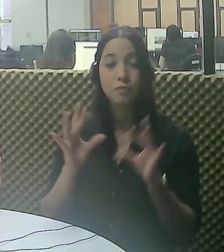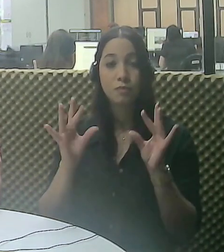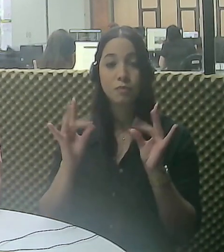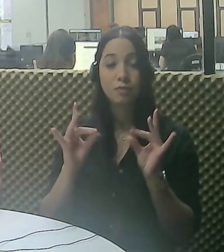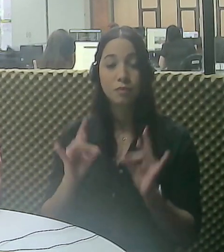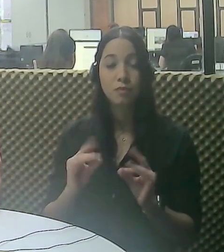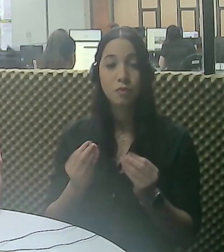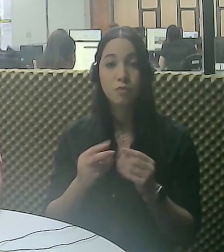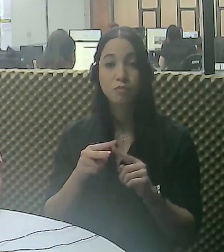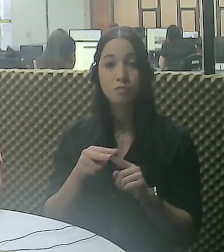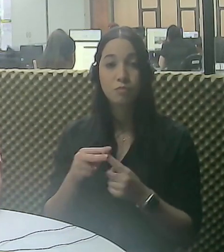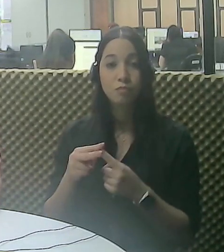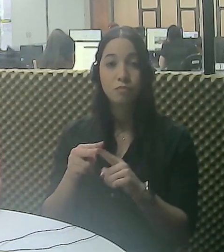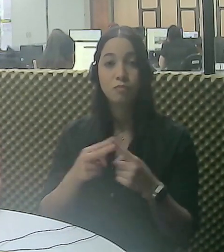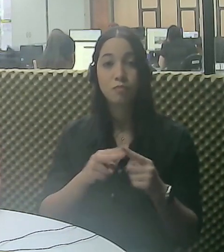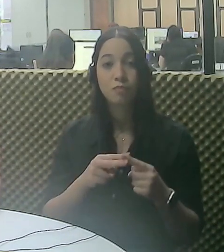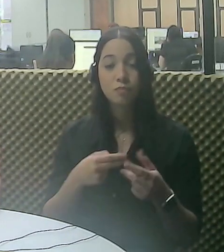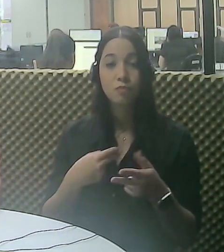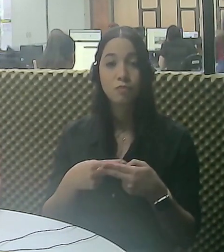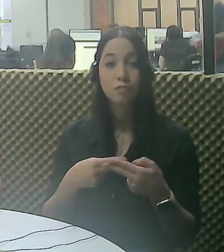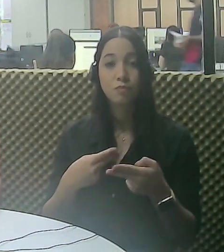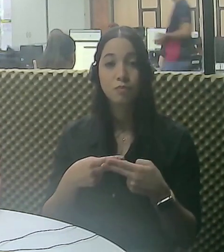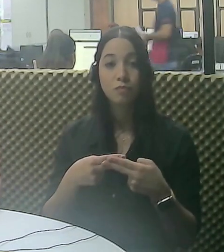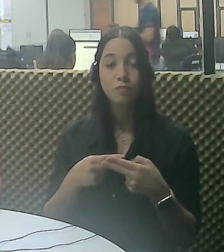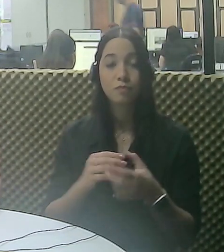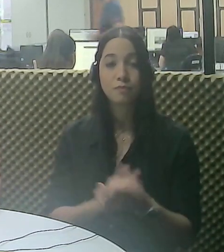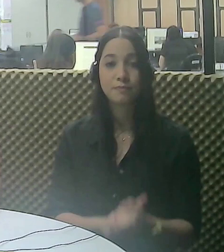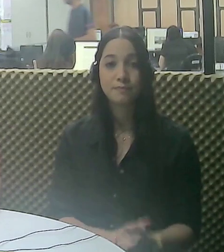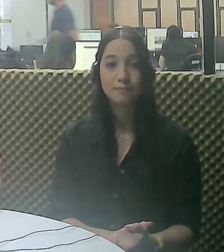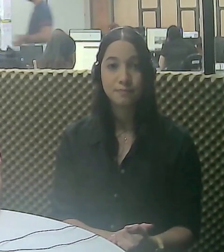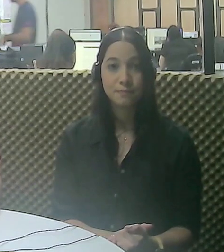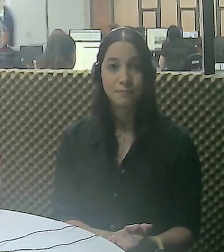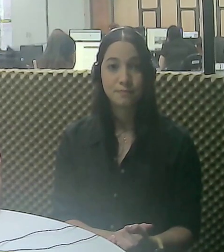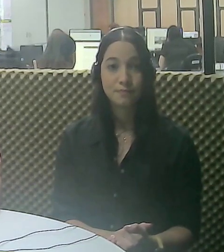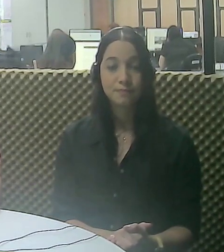de configuração e funcionamento dos dispositivos.